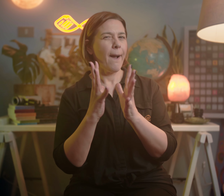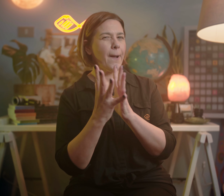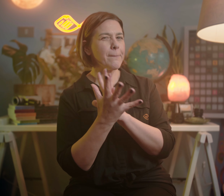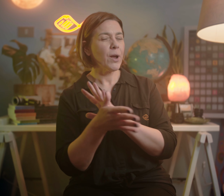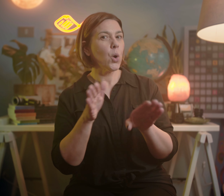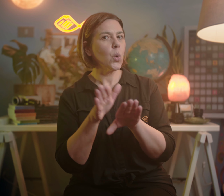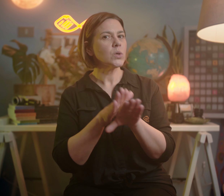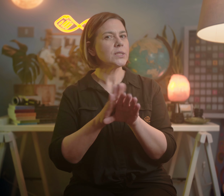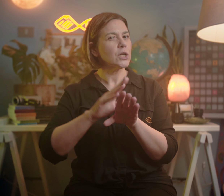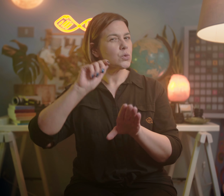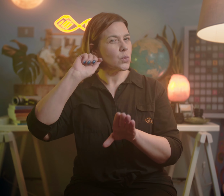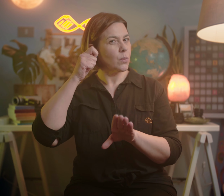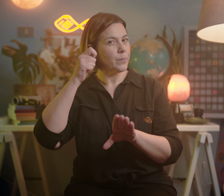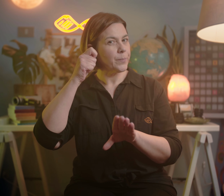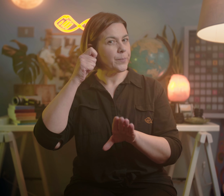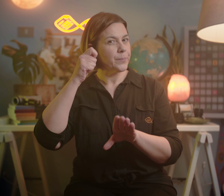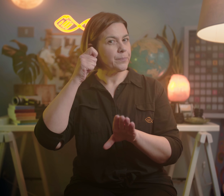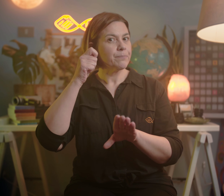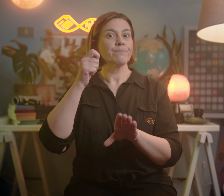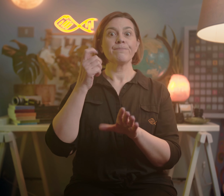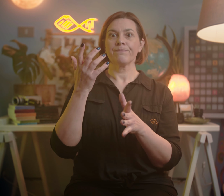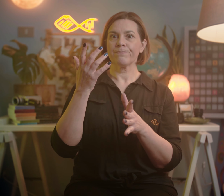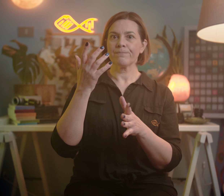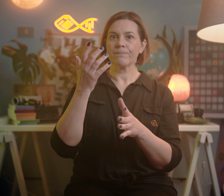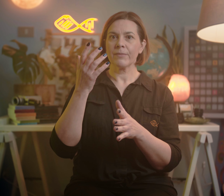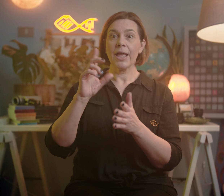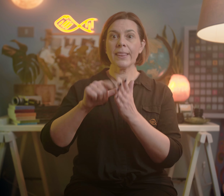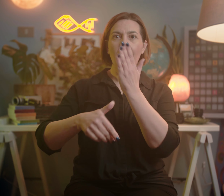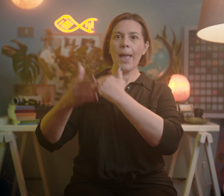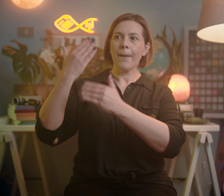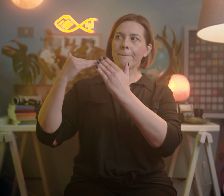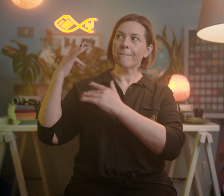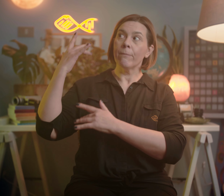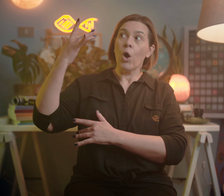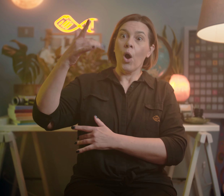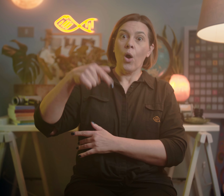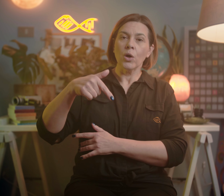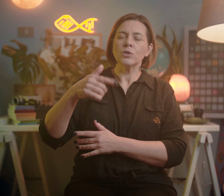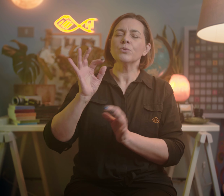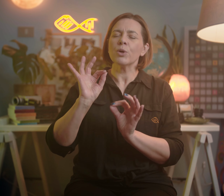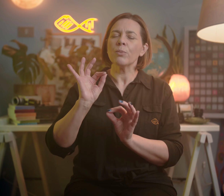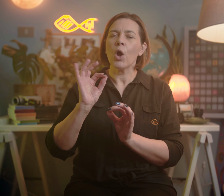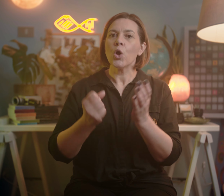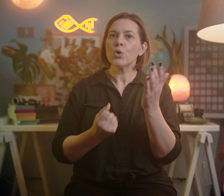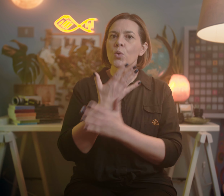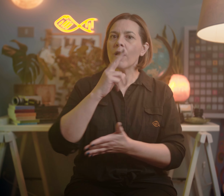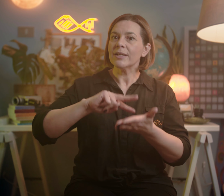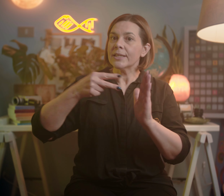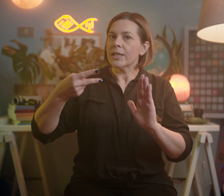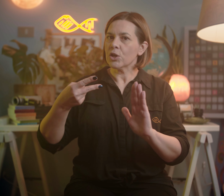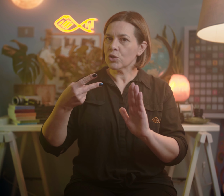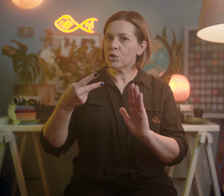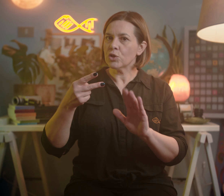schemi e metodi ingannevoli. Se facciamo un salto indietro nel tempo, possiamo notare come questa nuova tecnologia